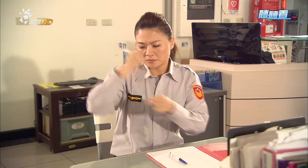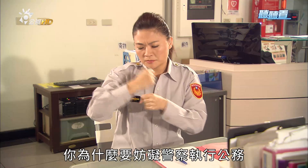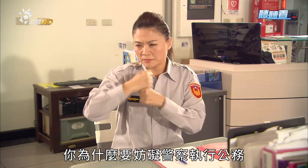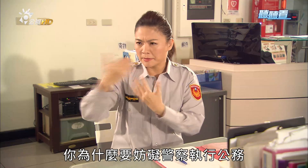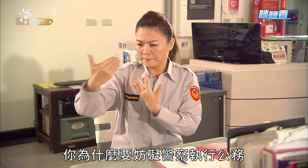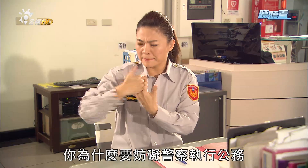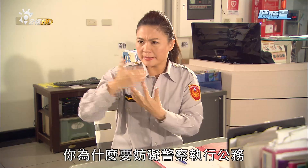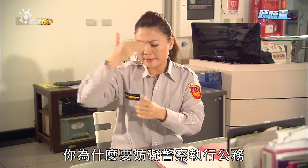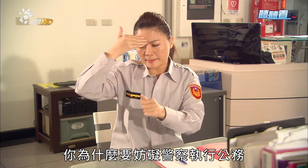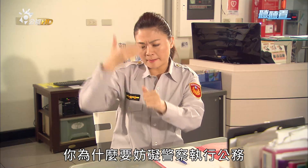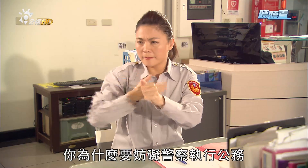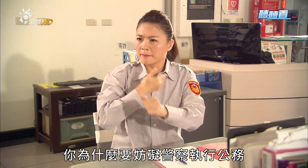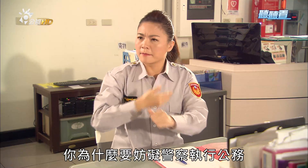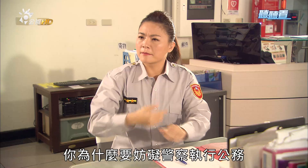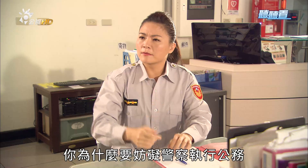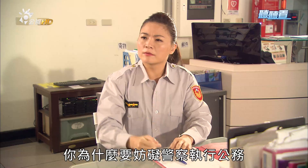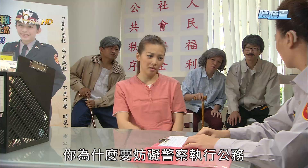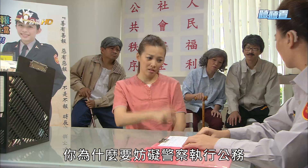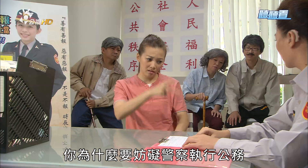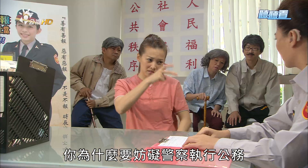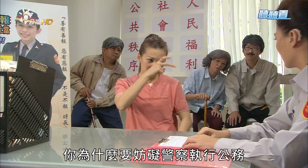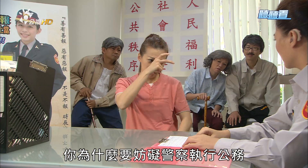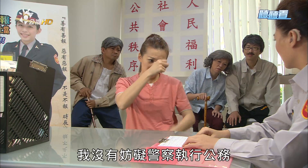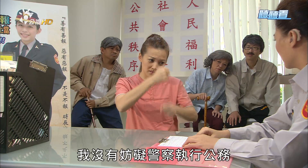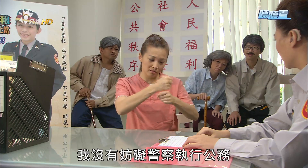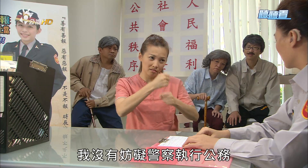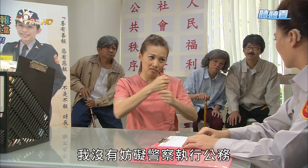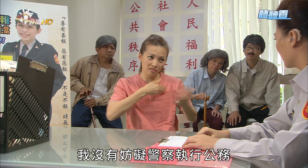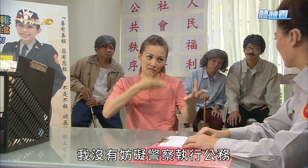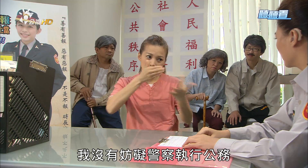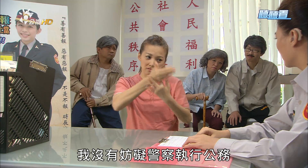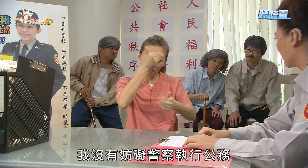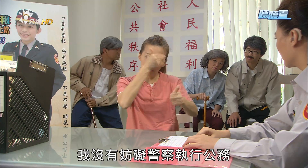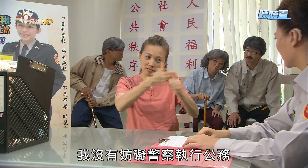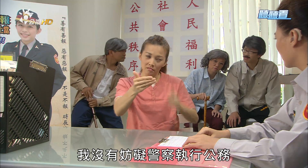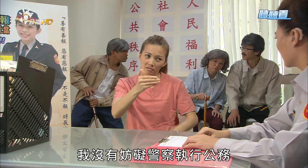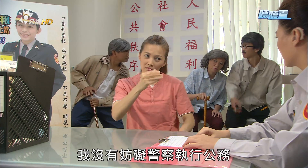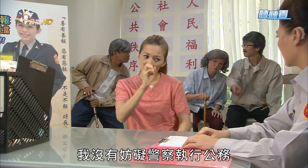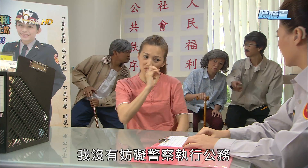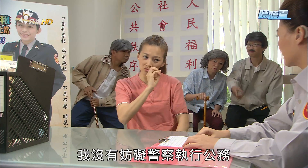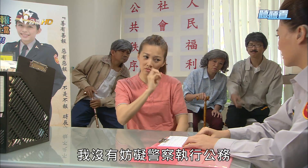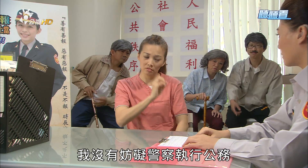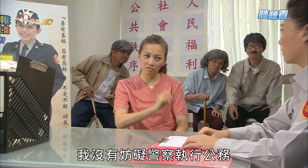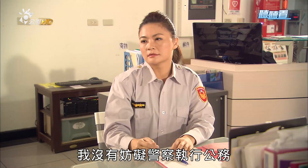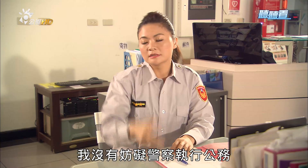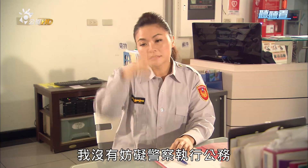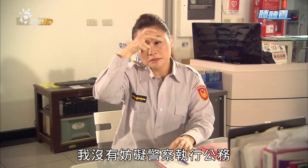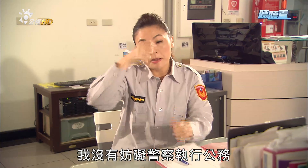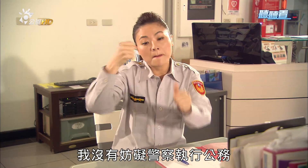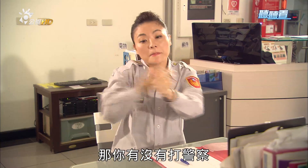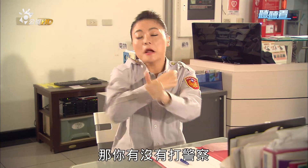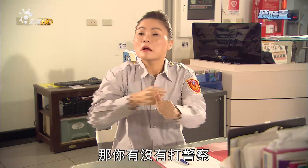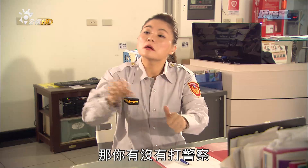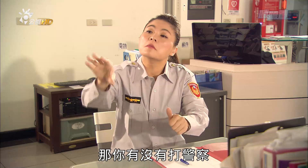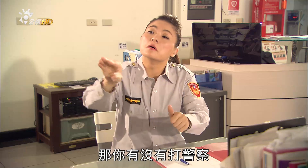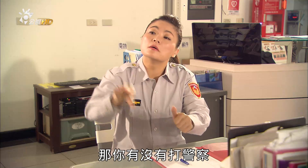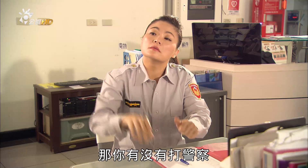你为什么要妨碍警察执行公务？我没有妨碍警察执行公务啊。那你有没有打警